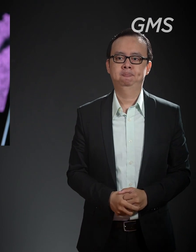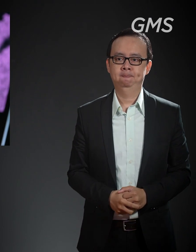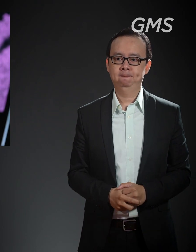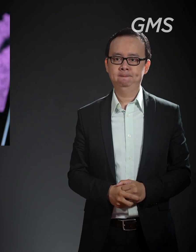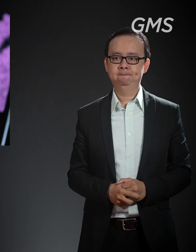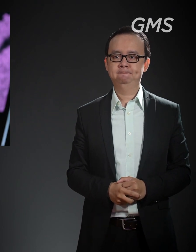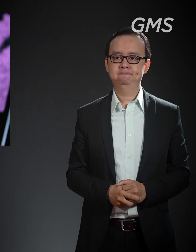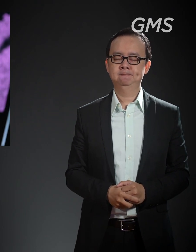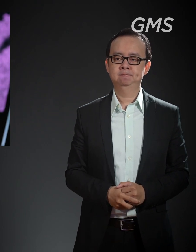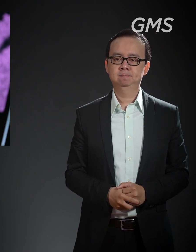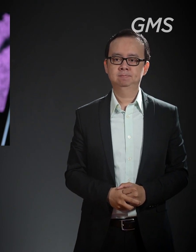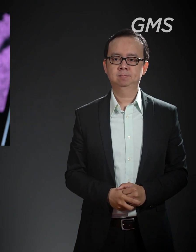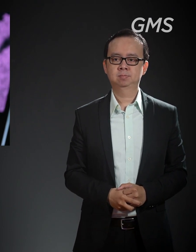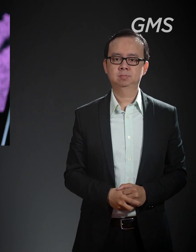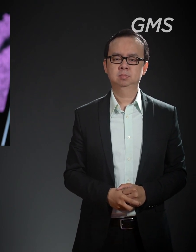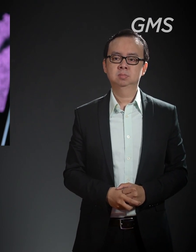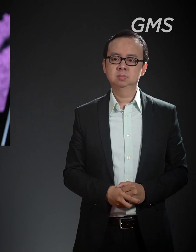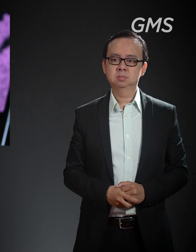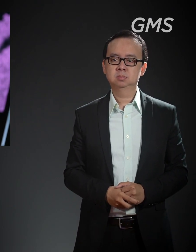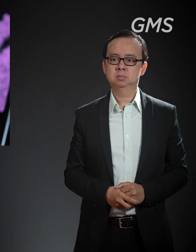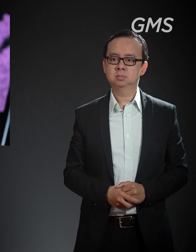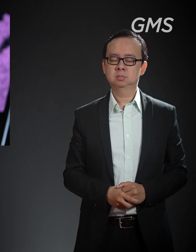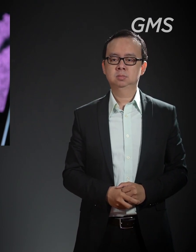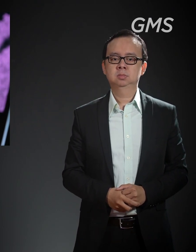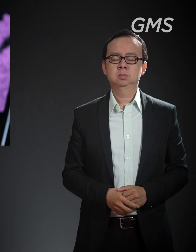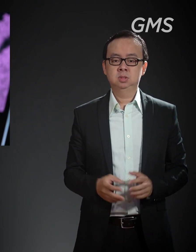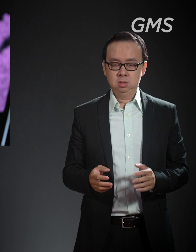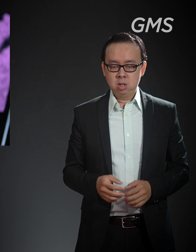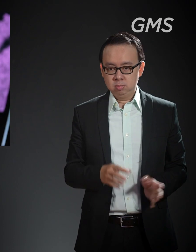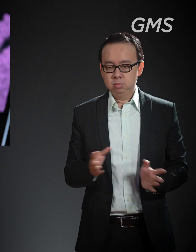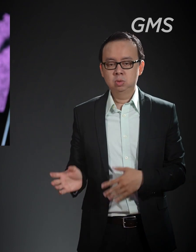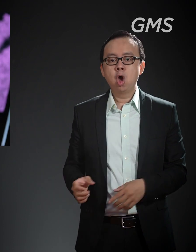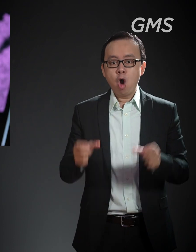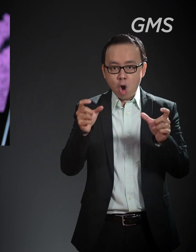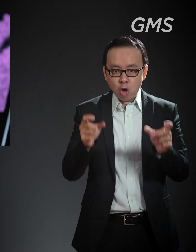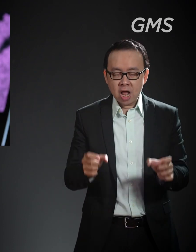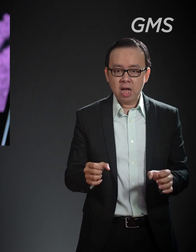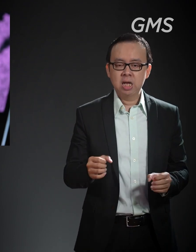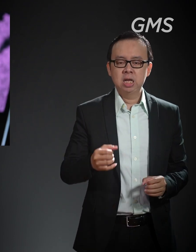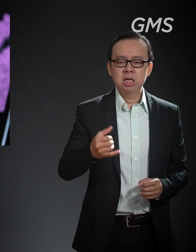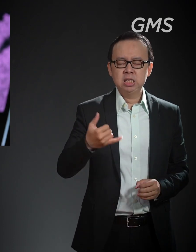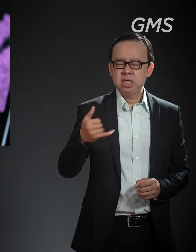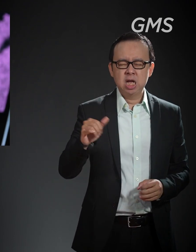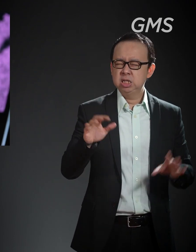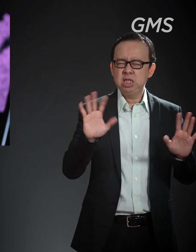biasanya, percaya gak? Orang yang tidak pernah memberi, justru yang banyak berbicara.